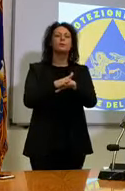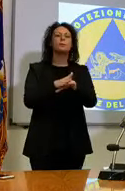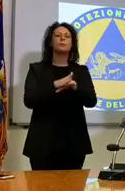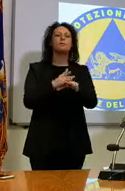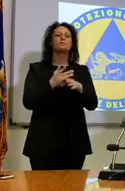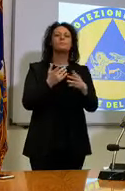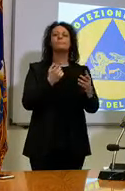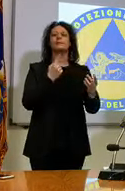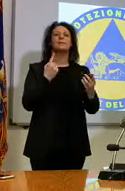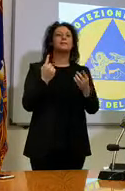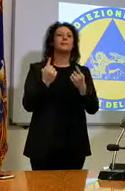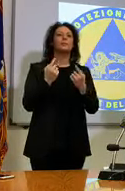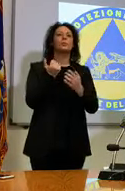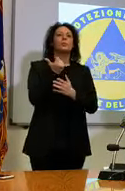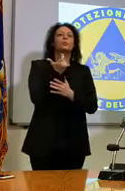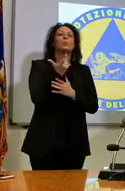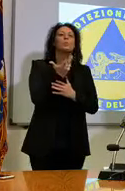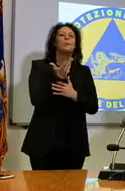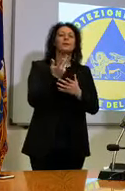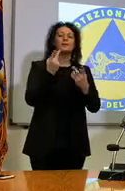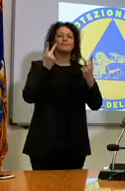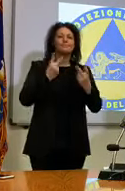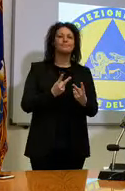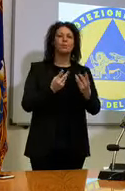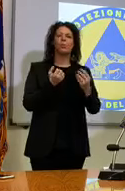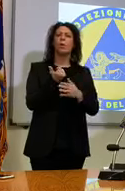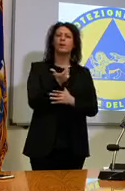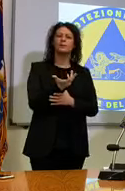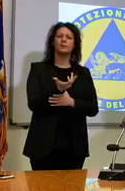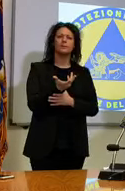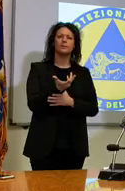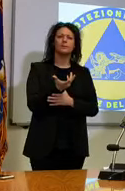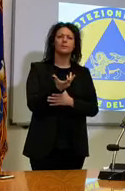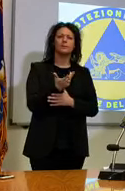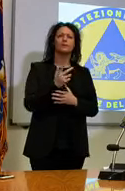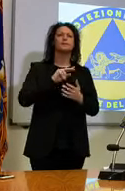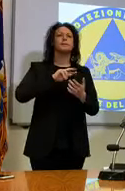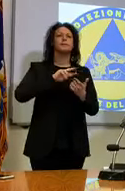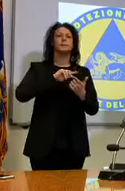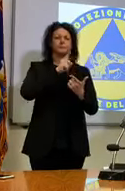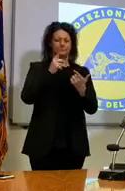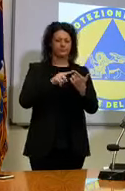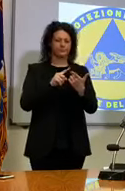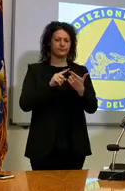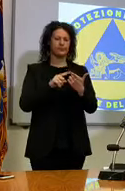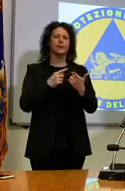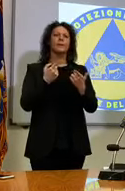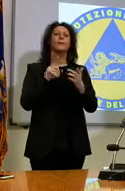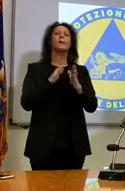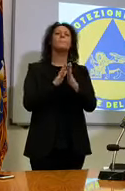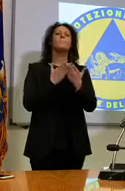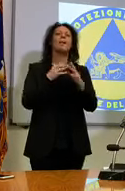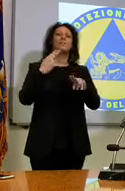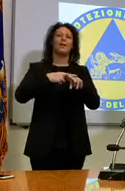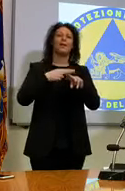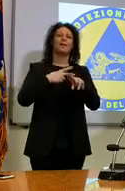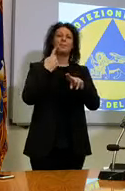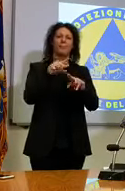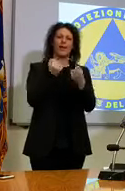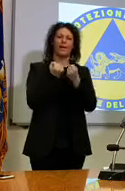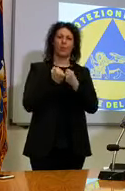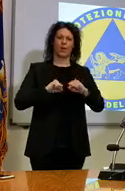che riusciamo a certificare? Due, questa patente di guarigione, gli scienziati mi